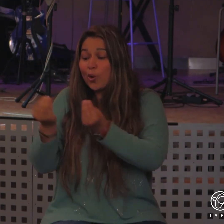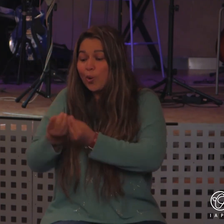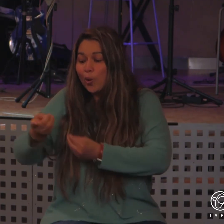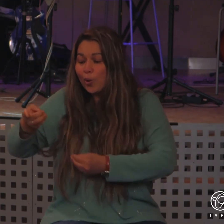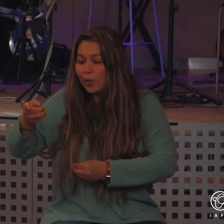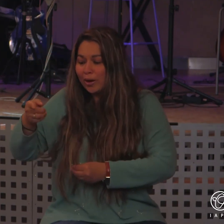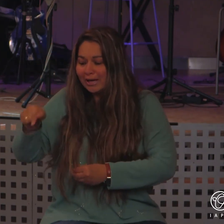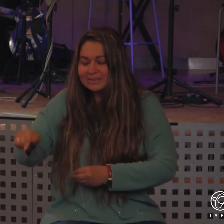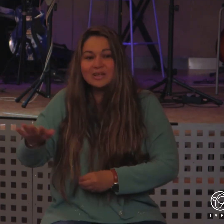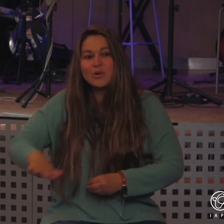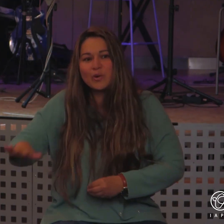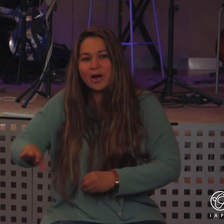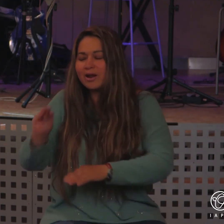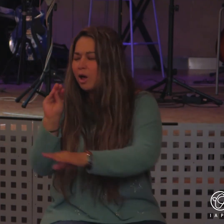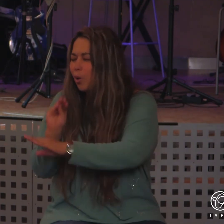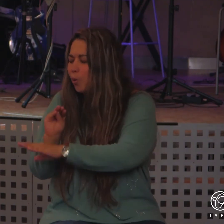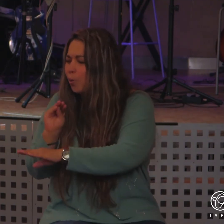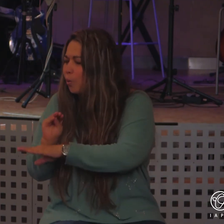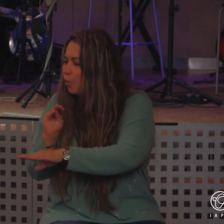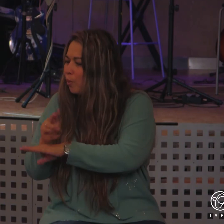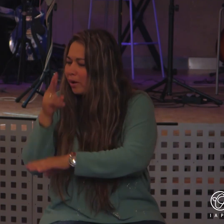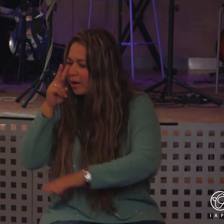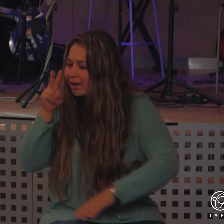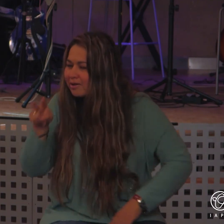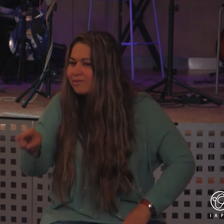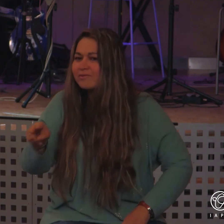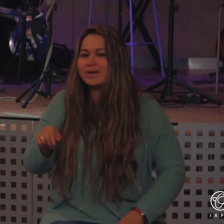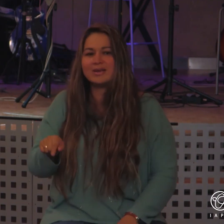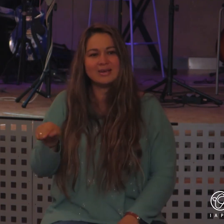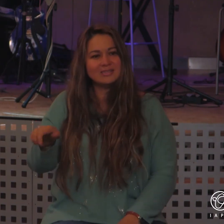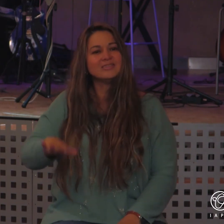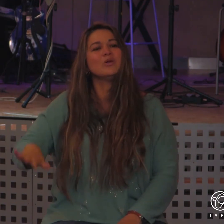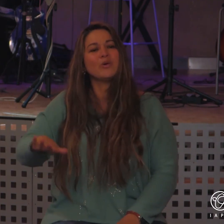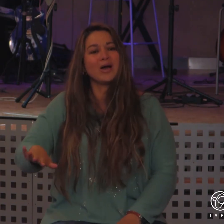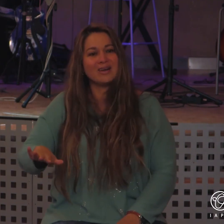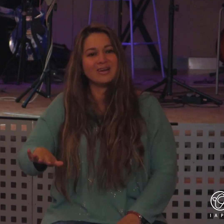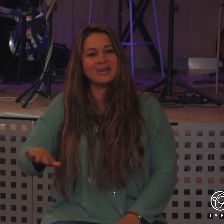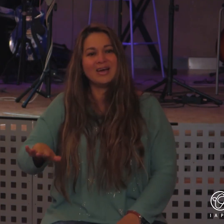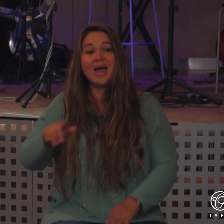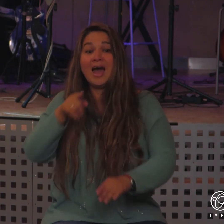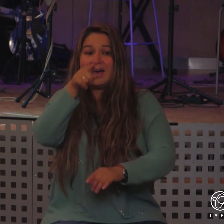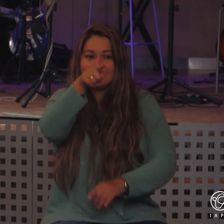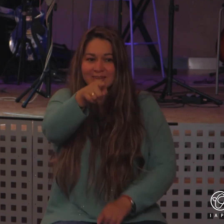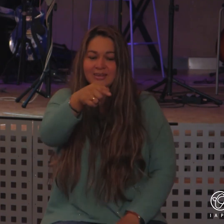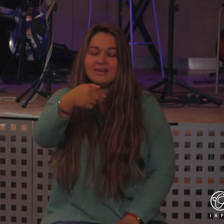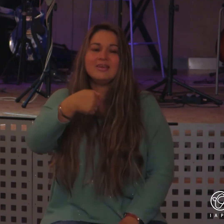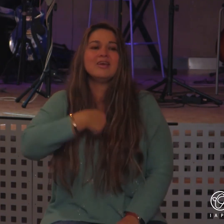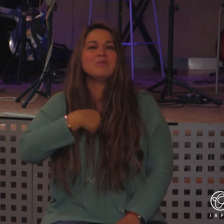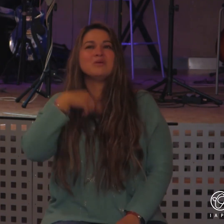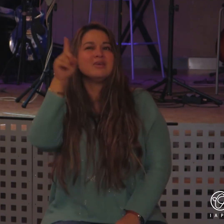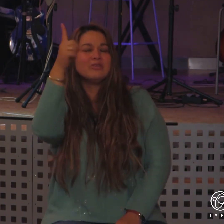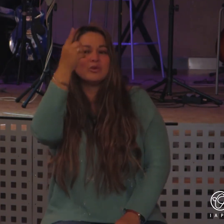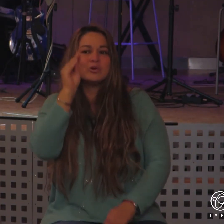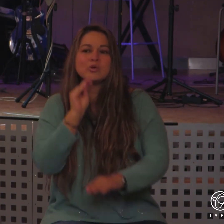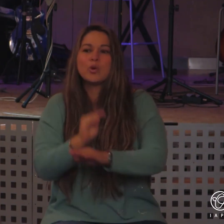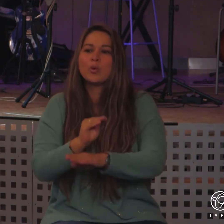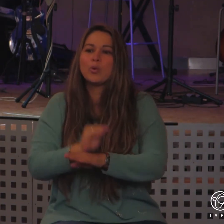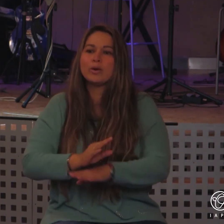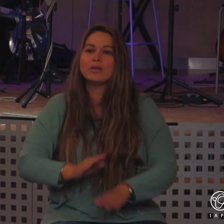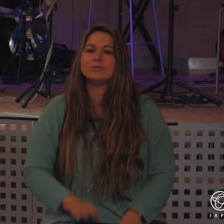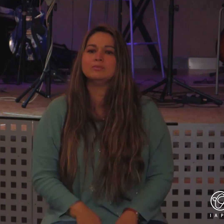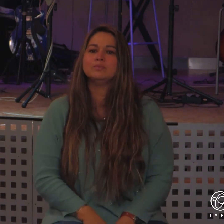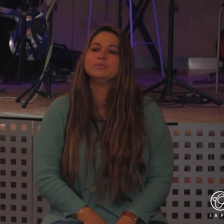vigilando su territorio, a ti y a mí. Eso es Mizpa.